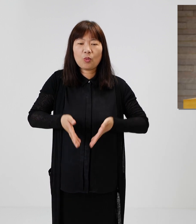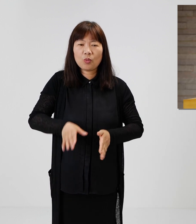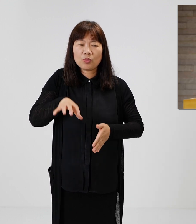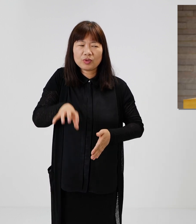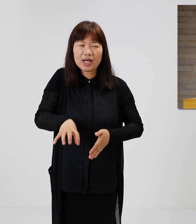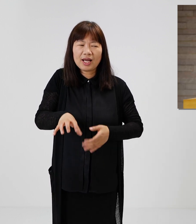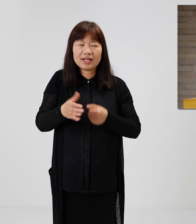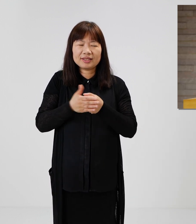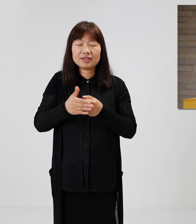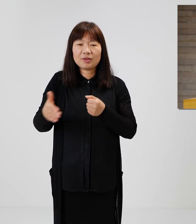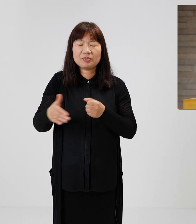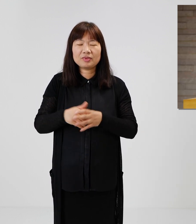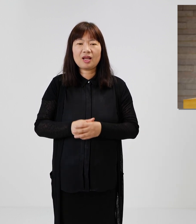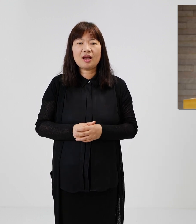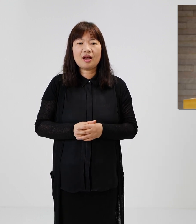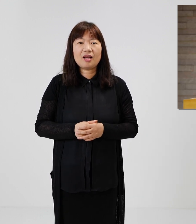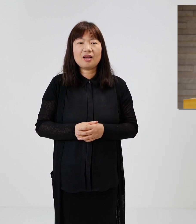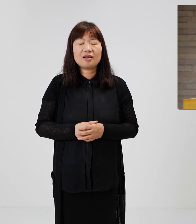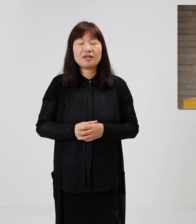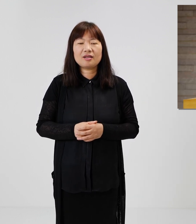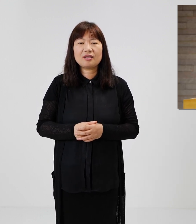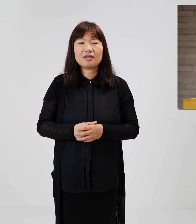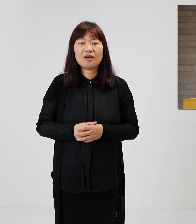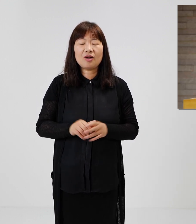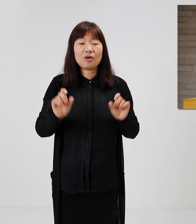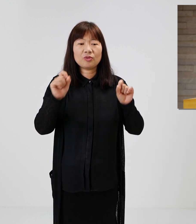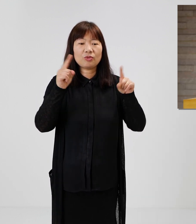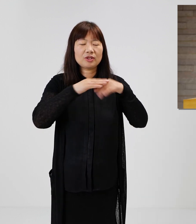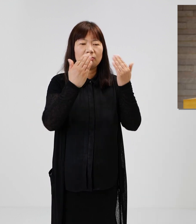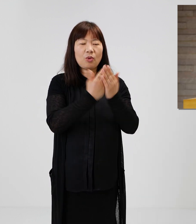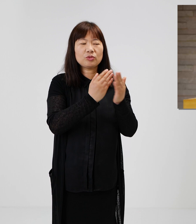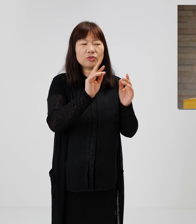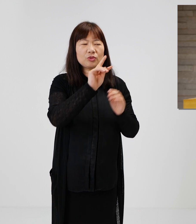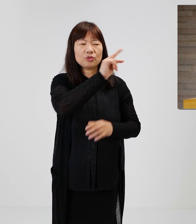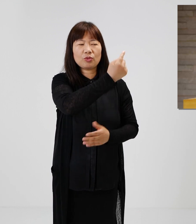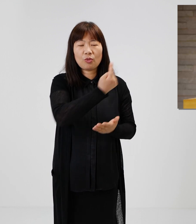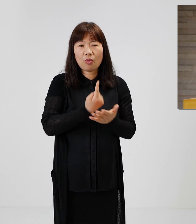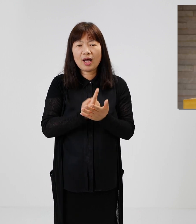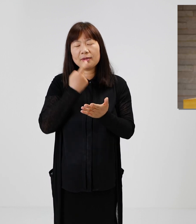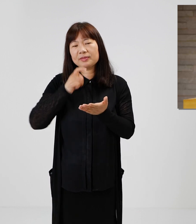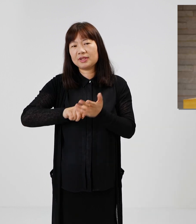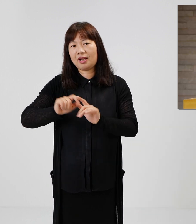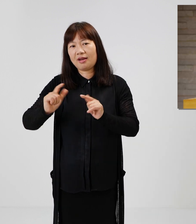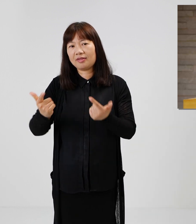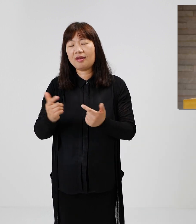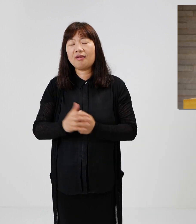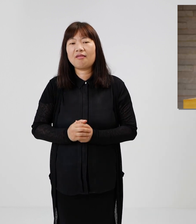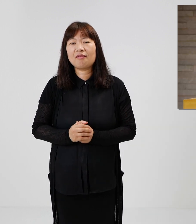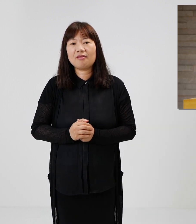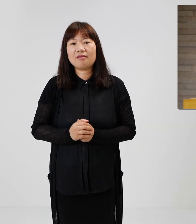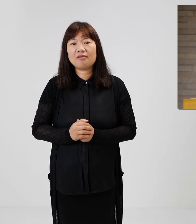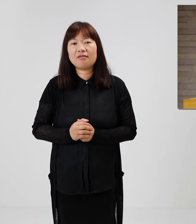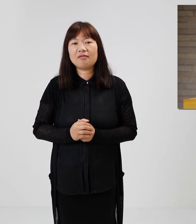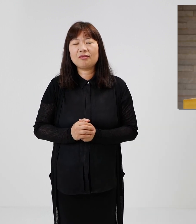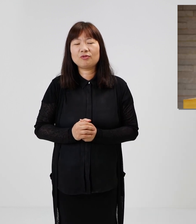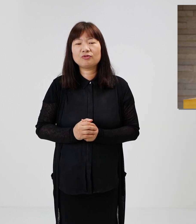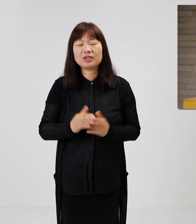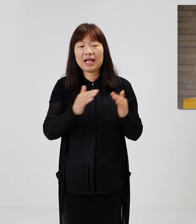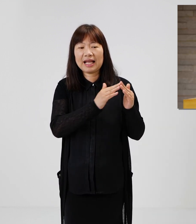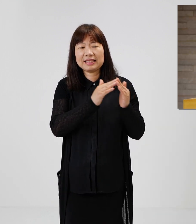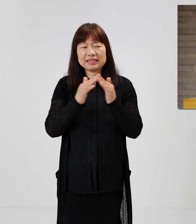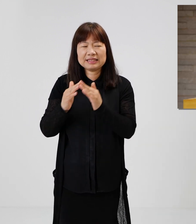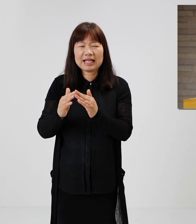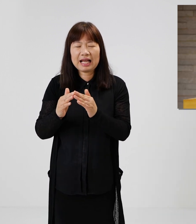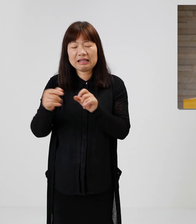땅이니까 단박에 일시에 돌아오기가 사실 쉽지 않죠. 우리가 뭐 여기서 저기 이사만